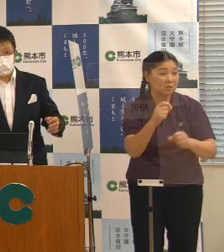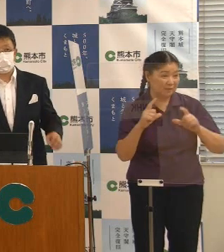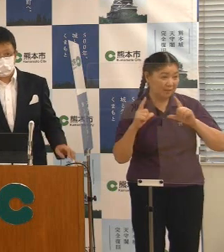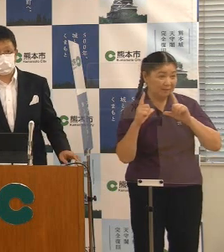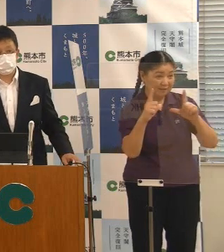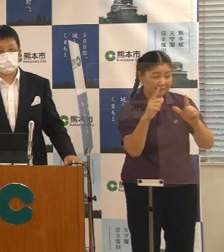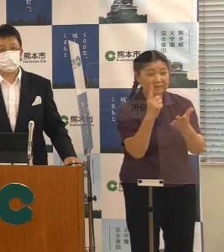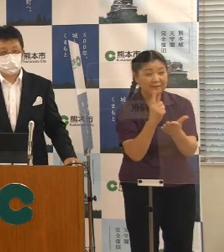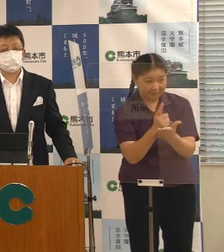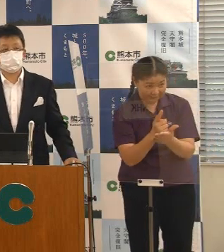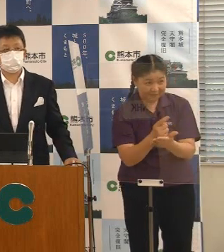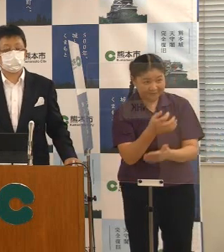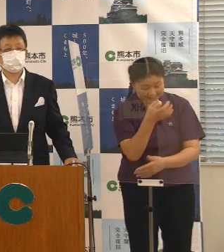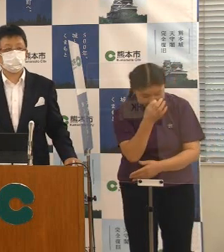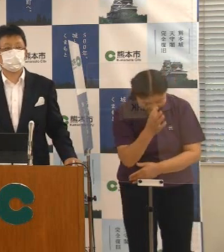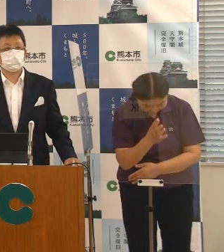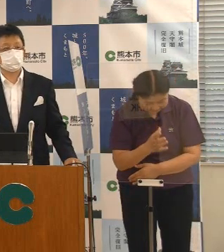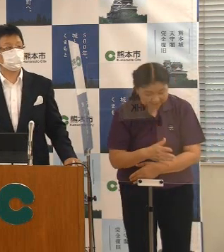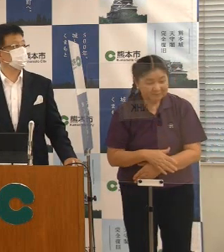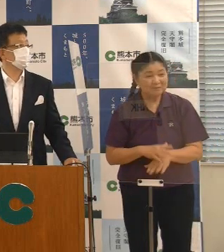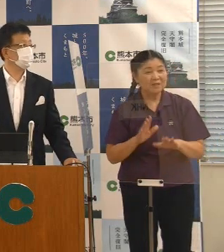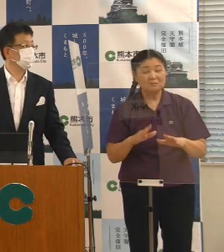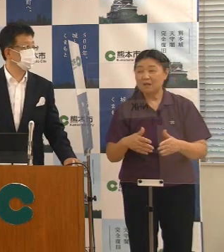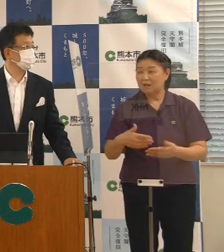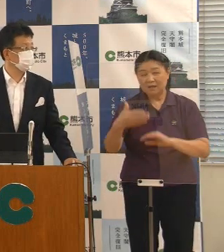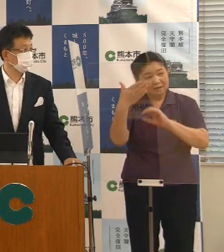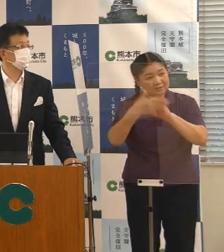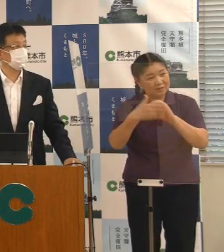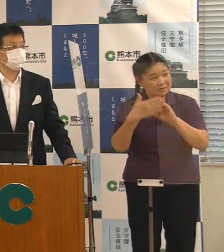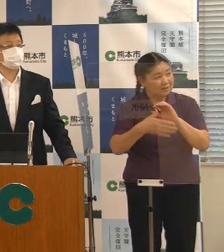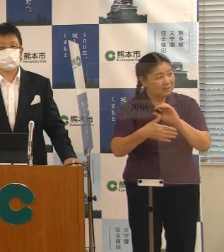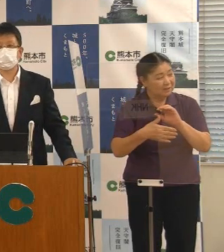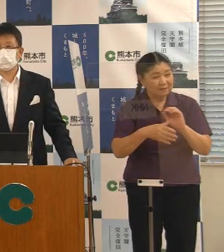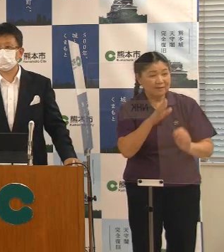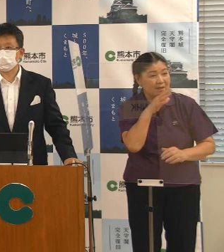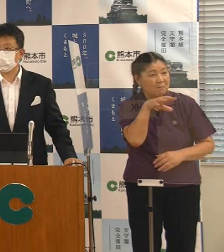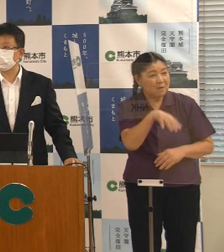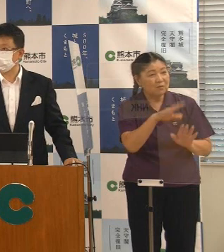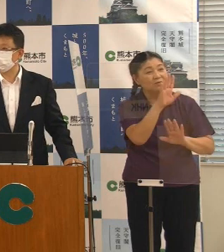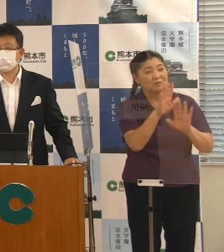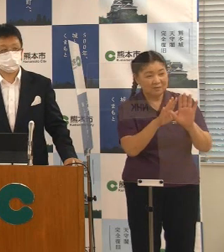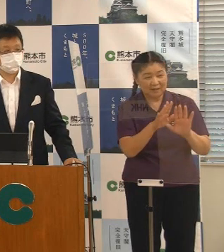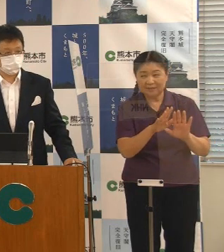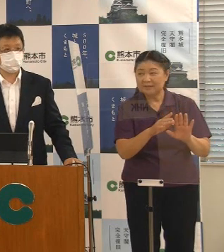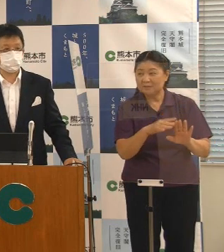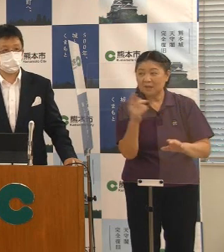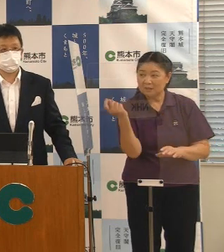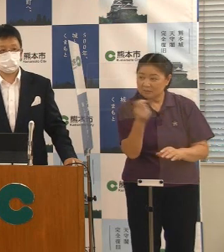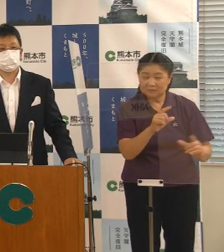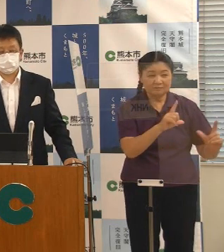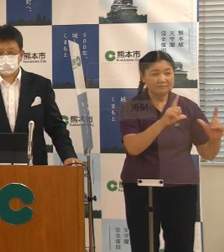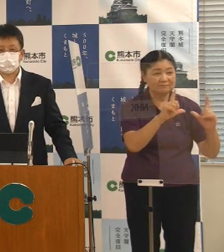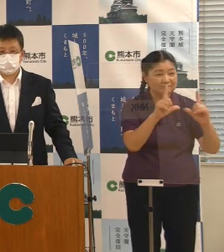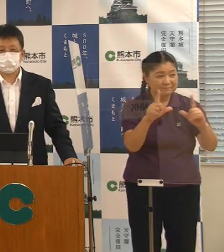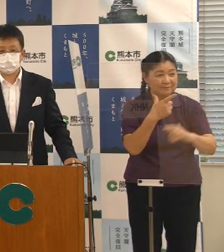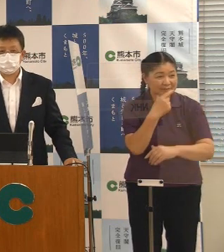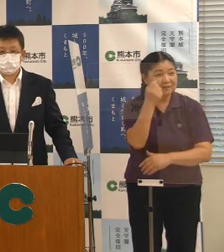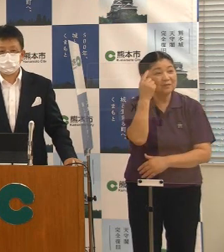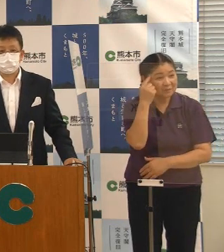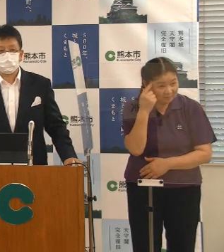の方から申し上げたということであります。今写真であるとか現場の様子を皆さんにすぐお伝えしたいというふうに思います。